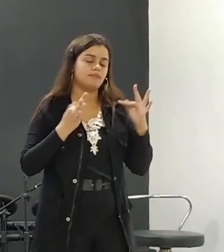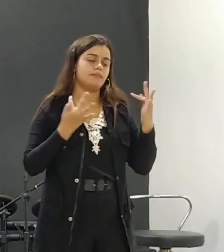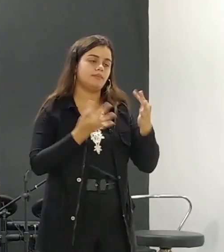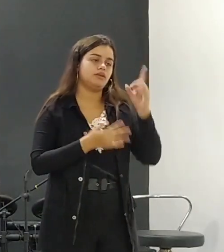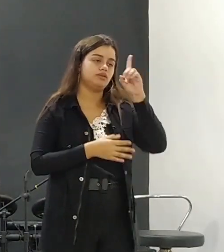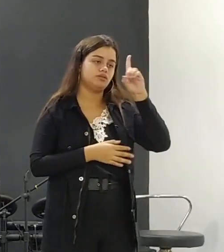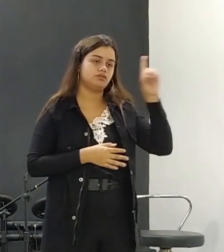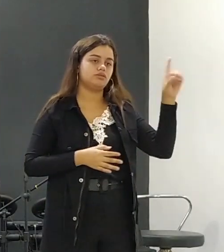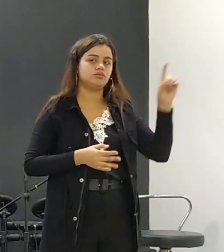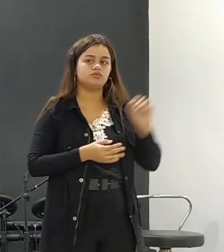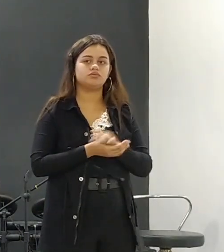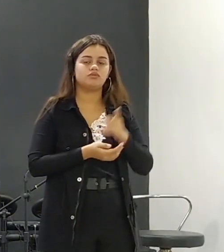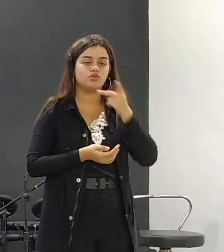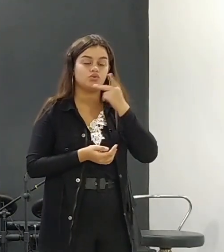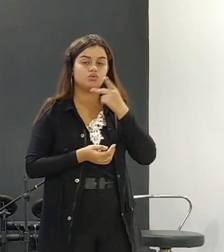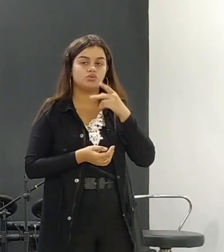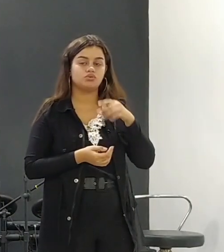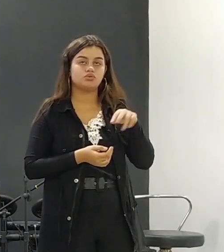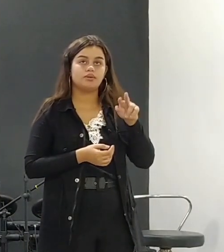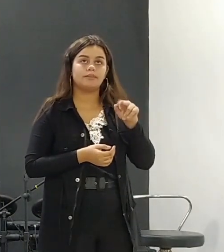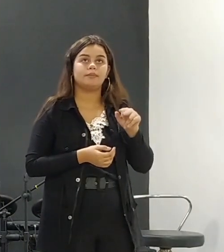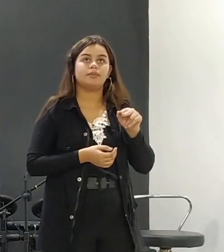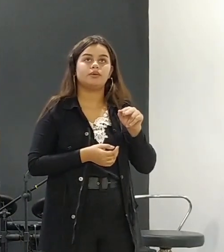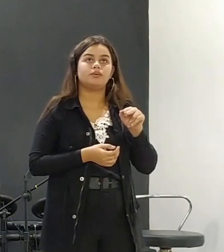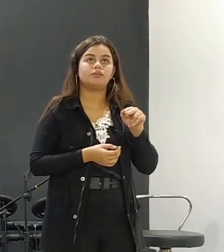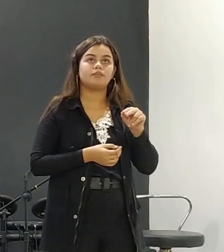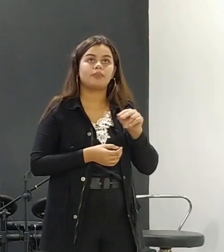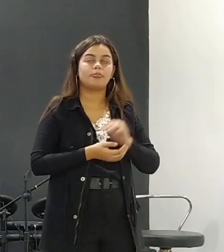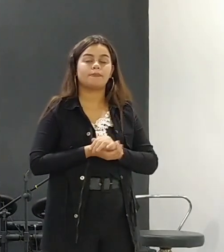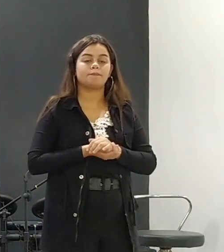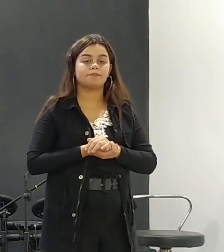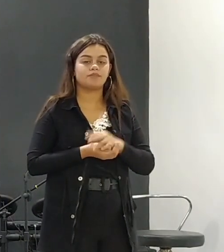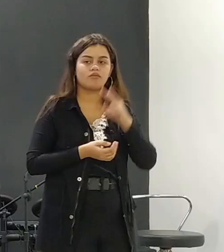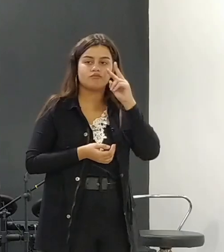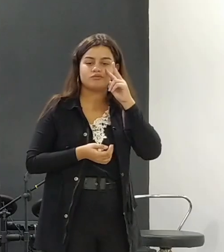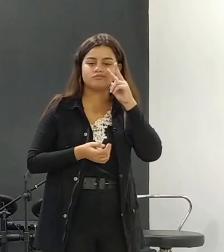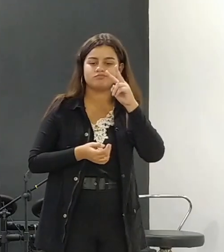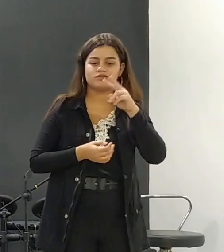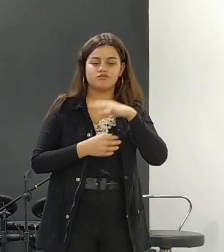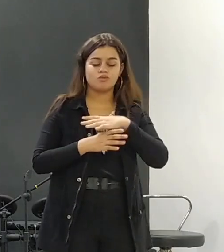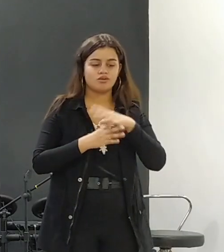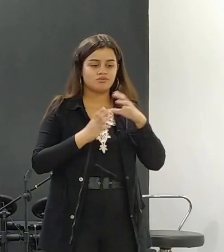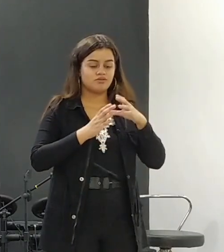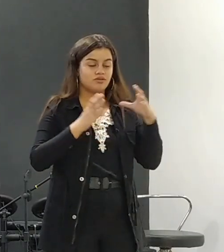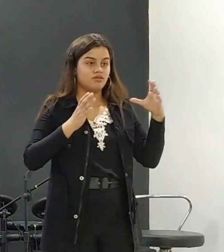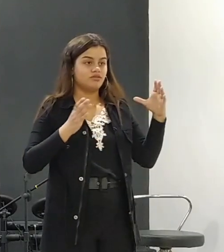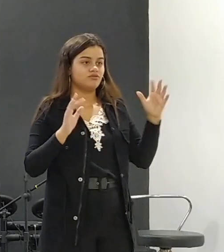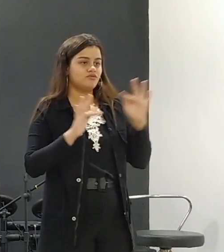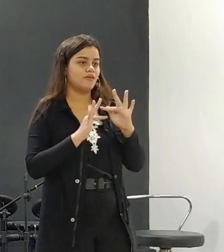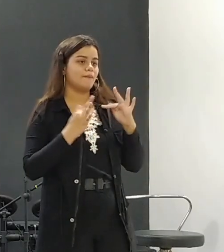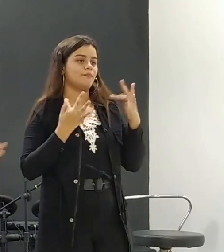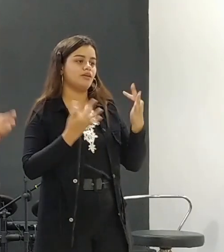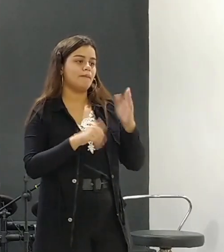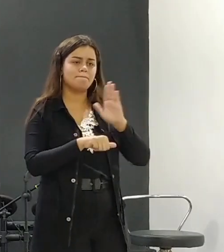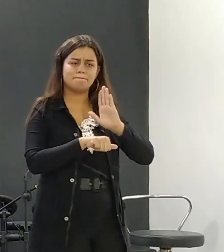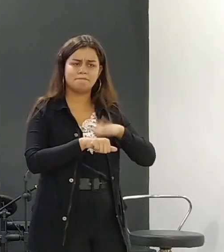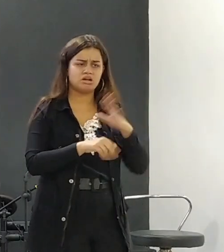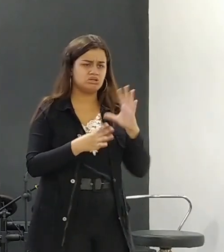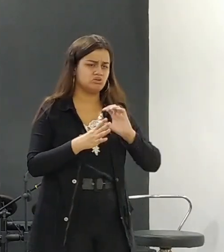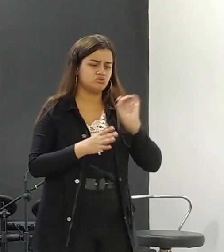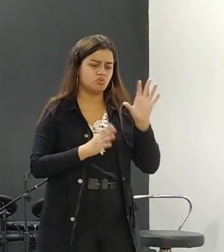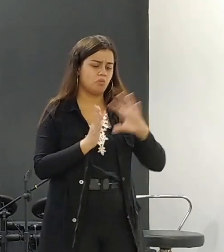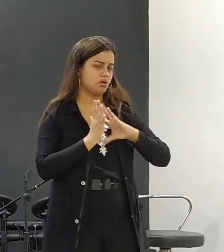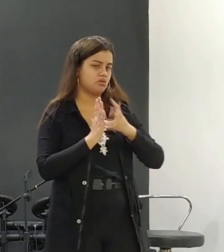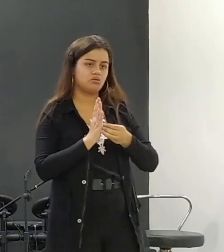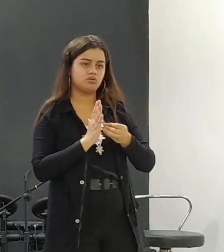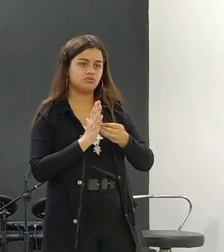Deus, aleluia. Como disse o nosso irmão Maurício aqui, né? De chegar lá, olhar e ver uma grande família, mais do que uma igreja, né, irmão? Todos ajudando,